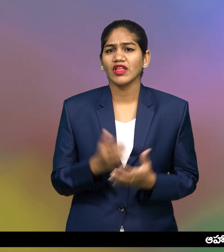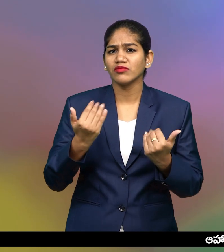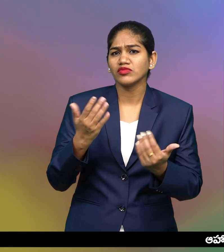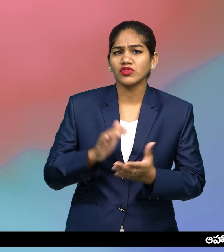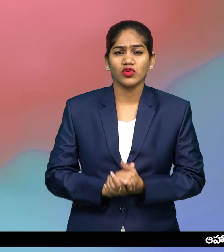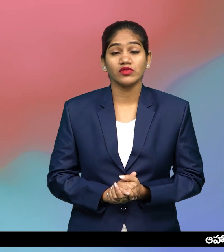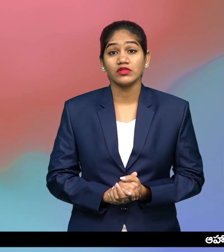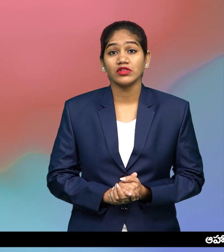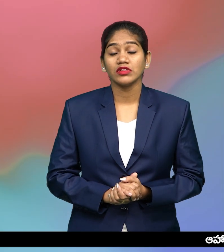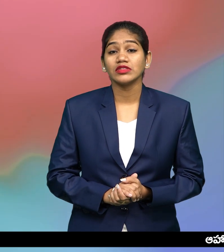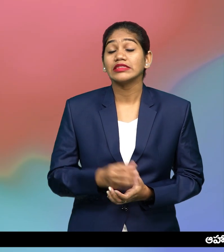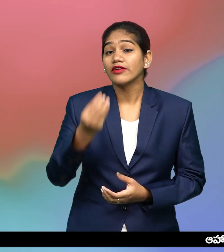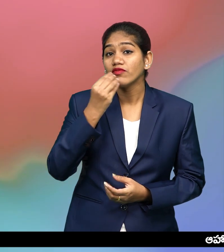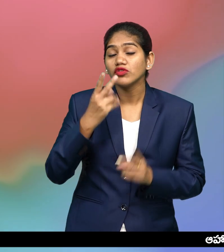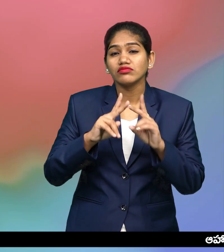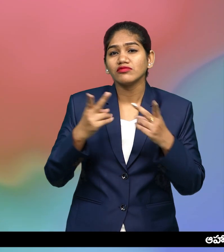ఆహార ధాన్యాల లభ్యత.